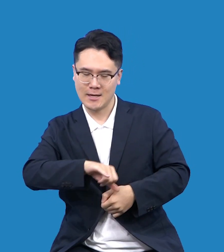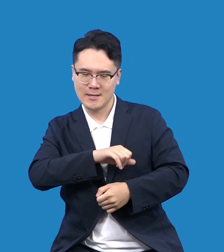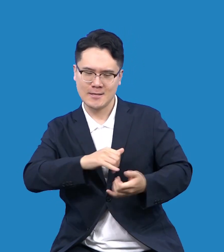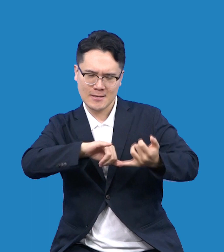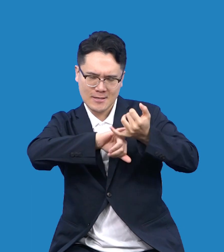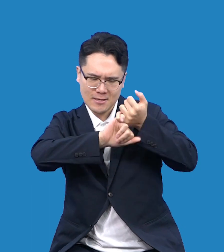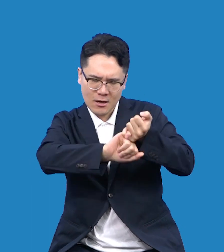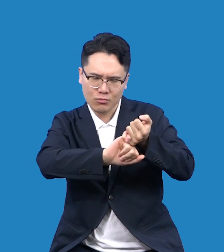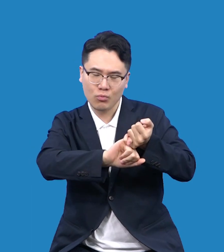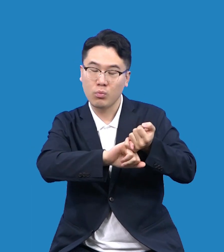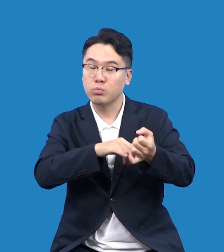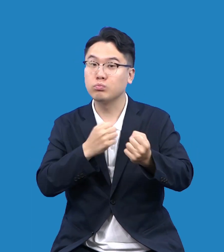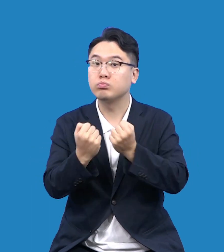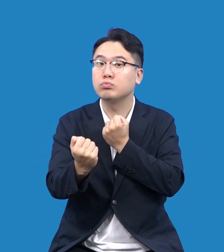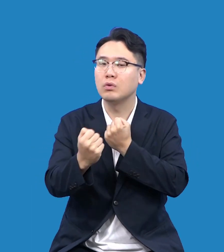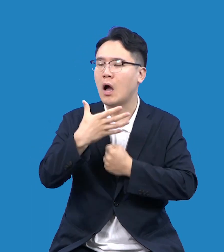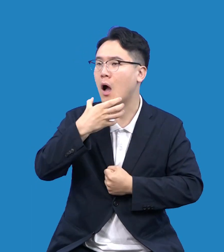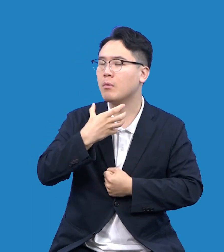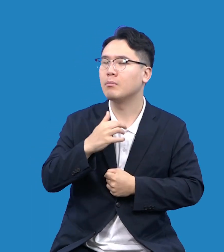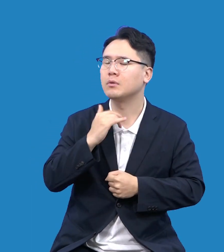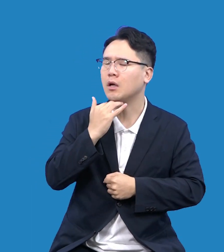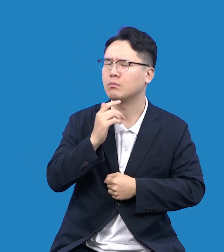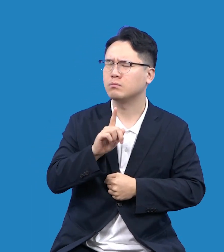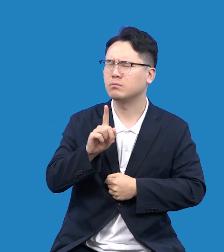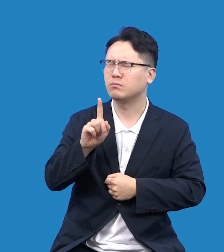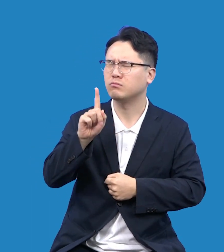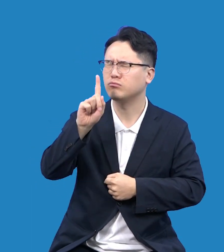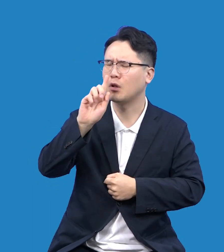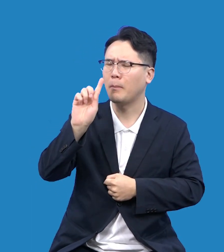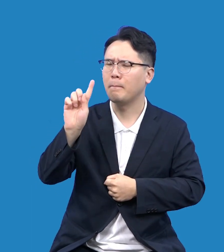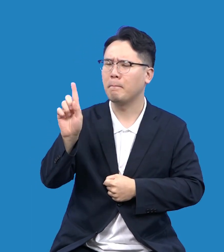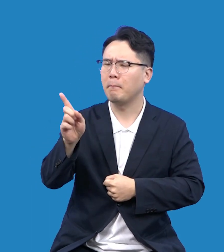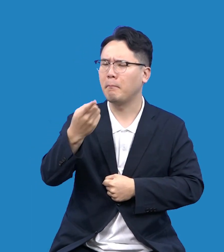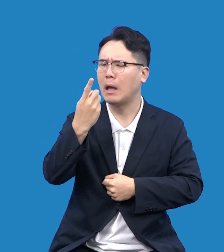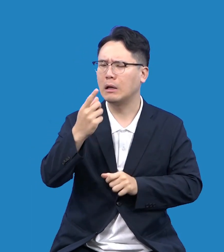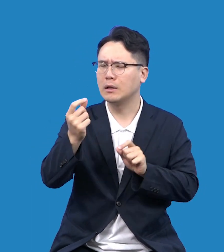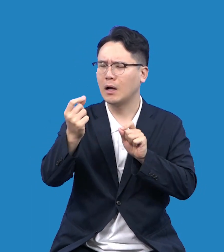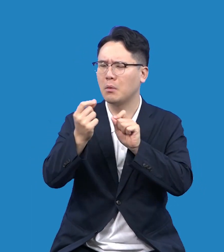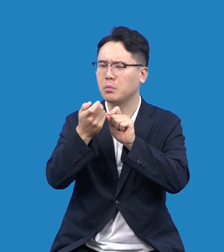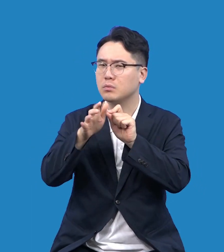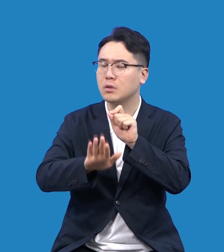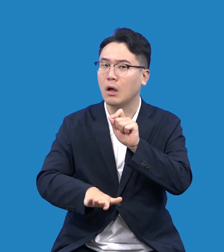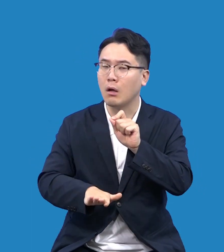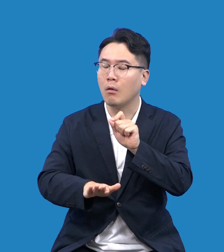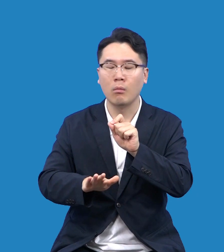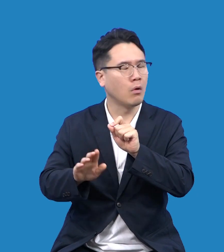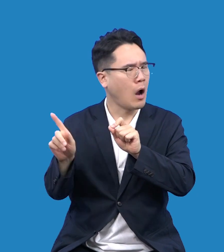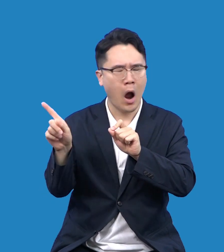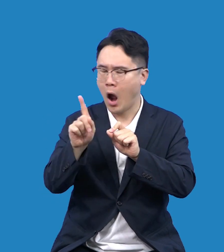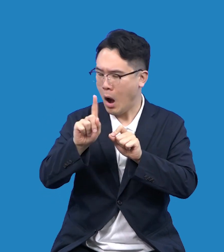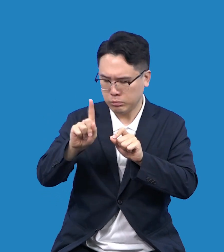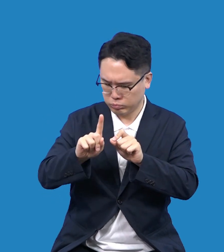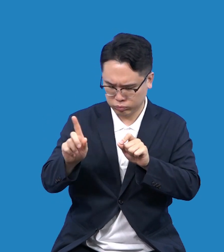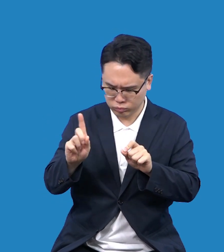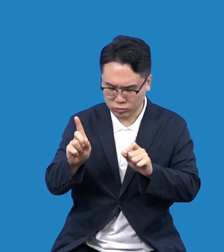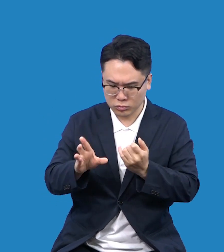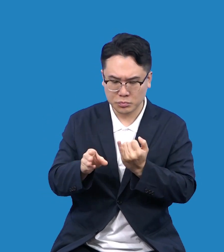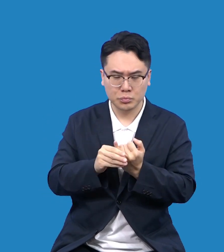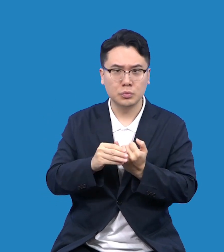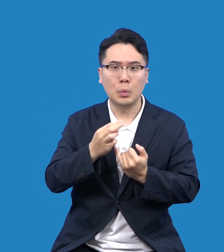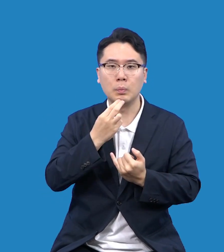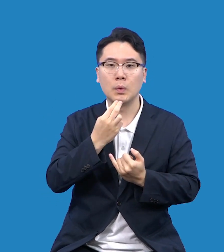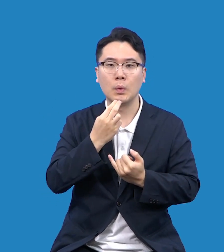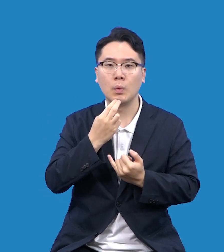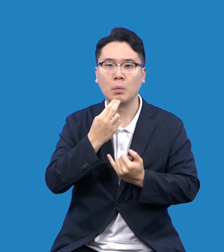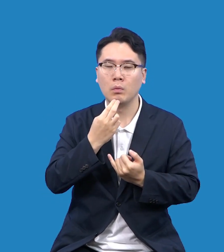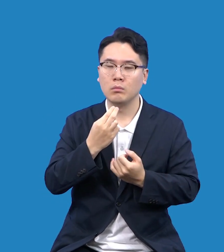100살이 가까우는데 소식이 없어요. 그쯤 되면 모든 것을 포기할 시간이 되지 않았습니까?